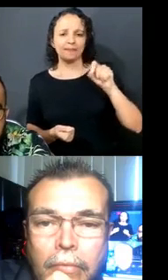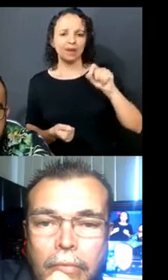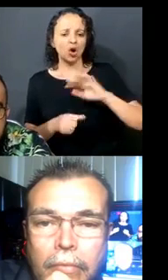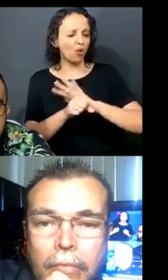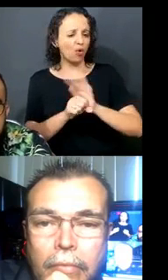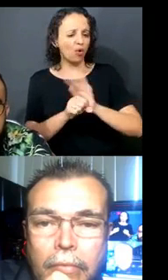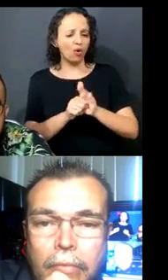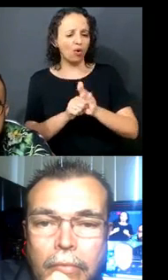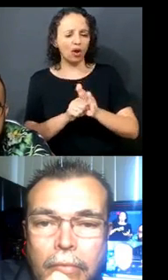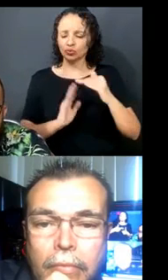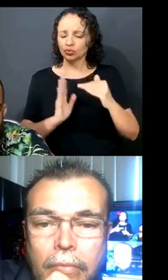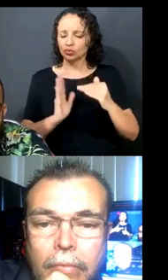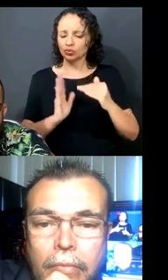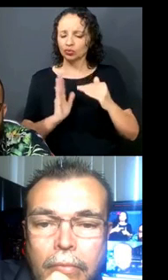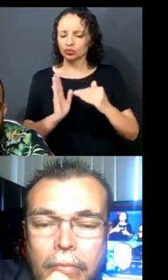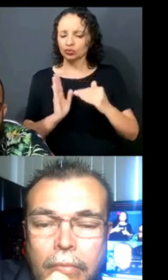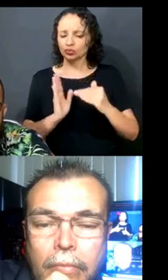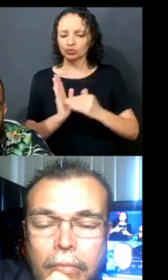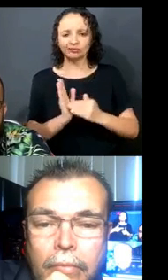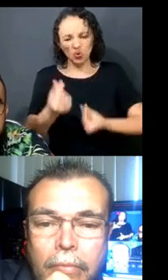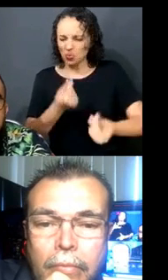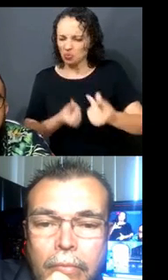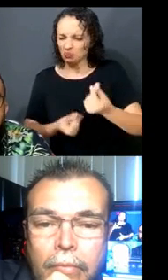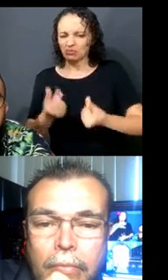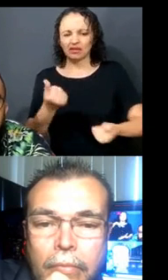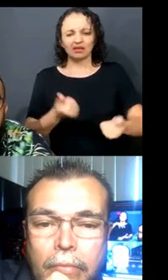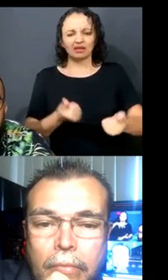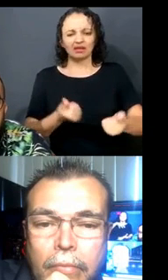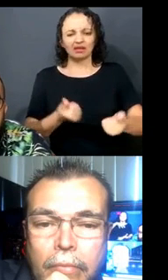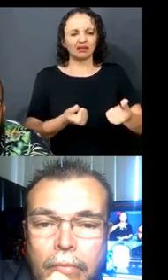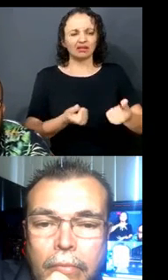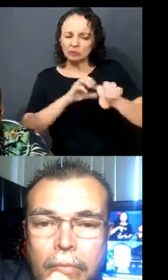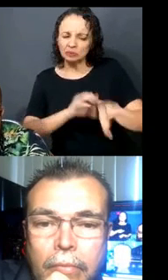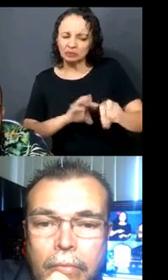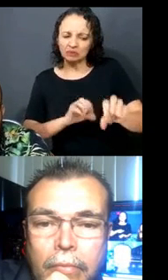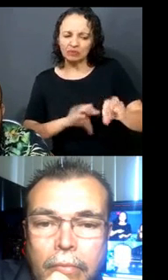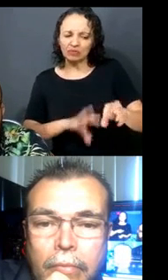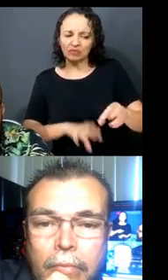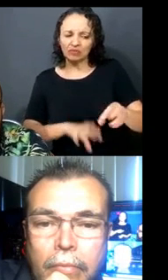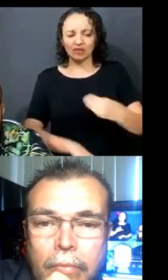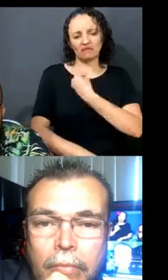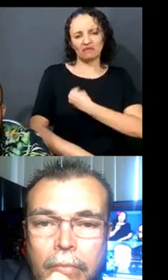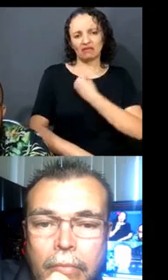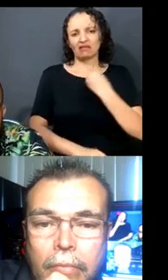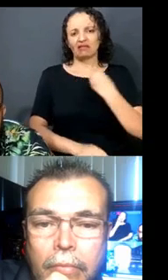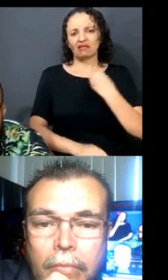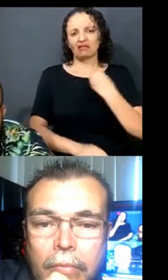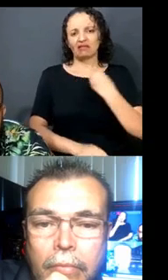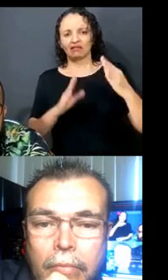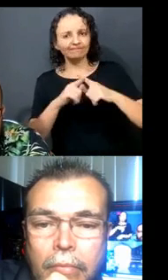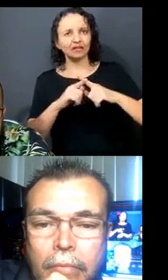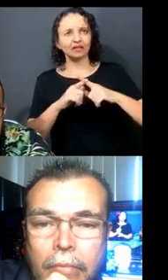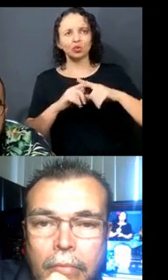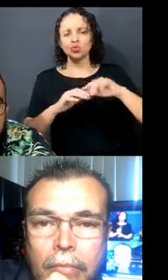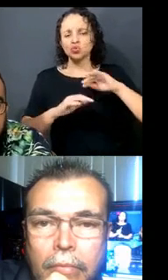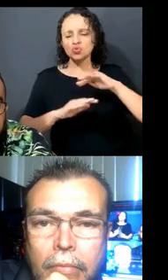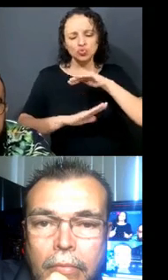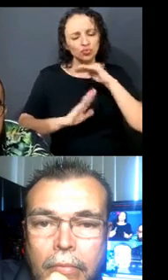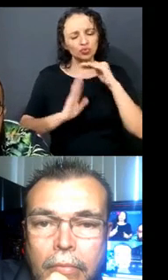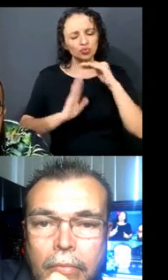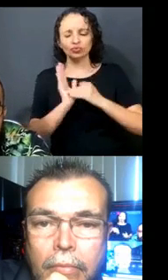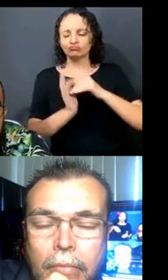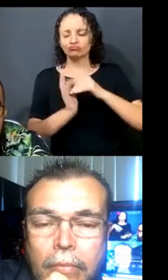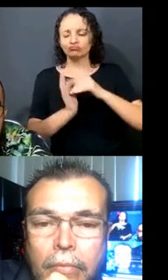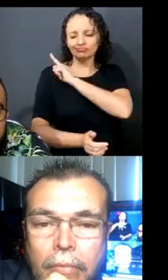Na economia, na saúde, na educação, na vida religiosa, nos governos,